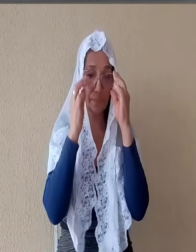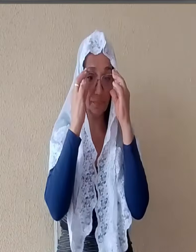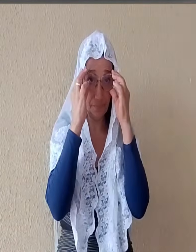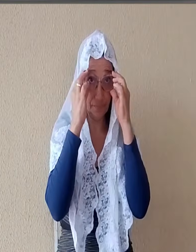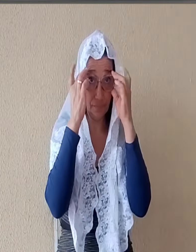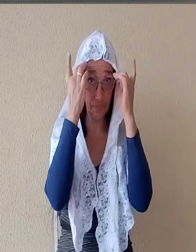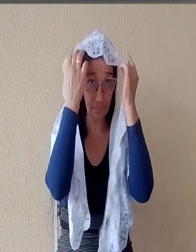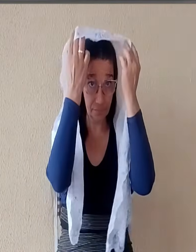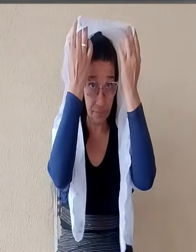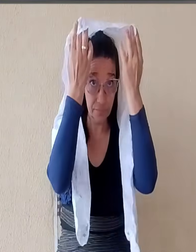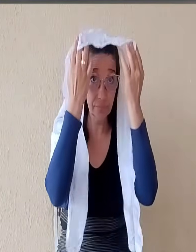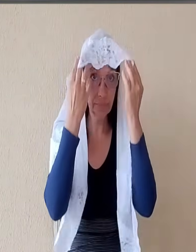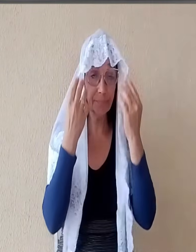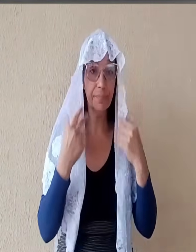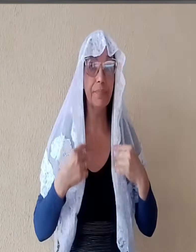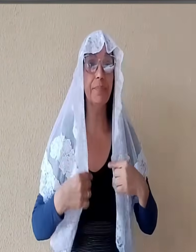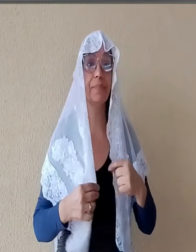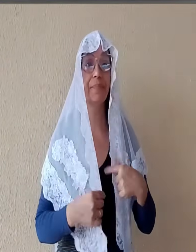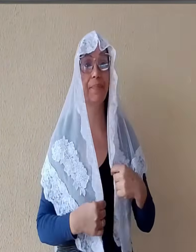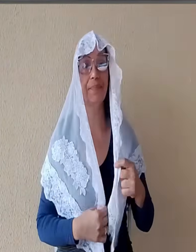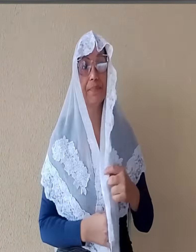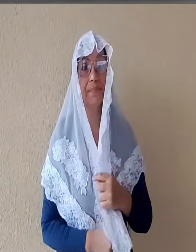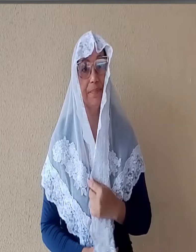Então chamamos o hino para a Santa Palavra.